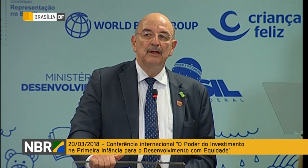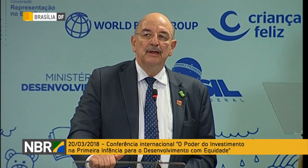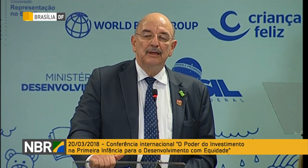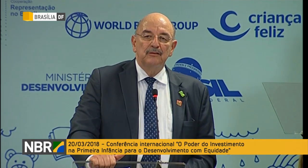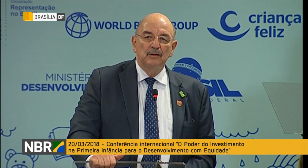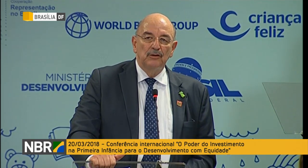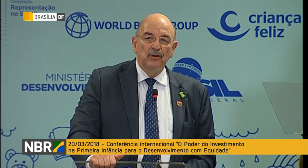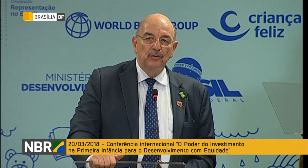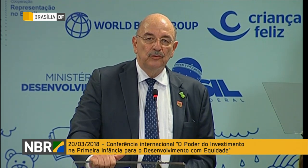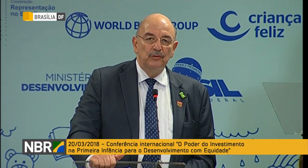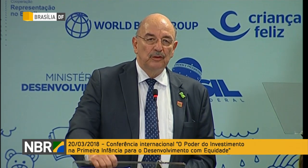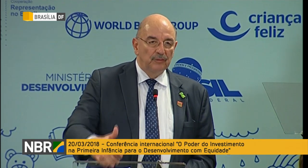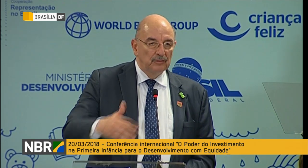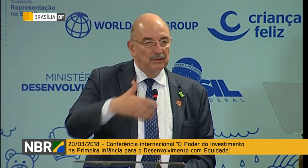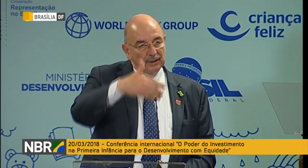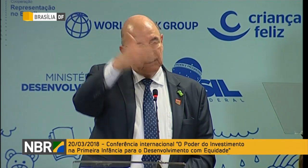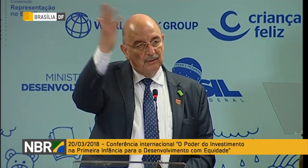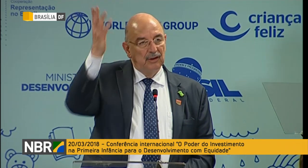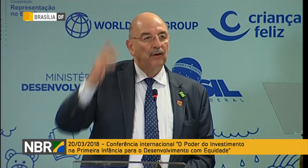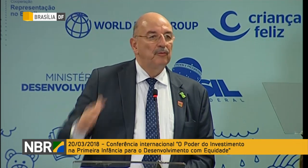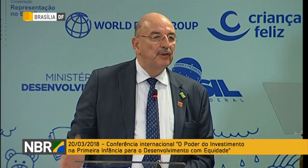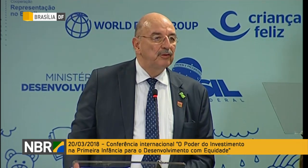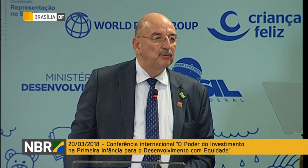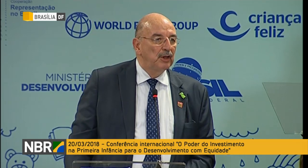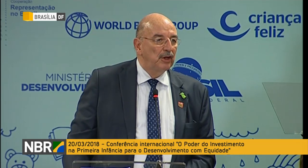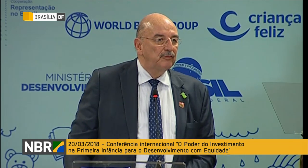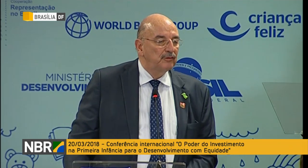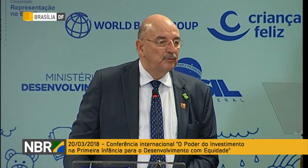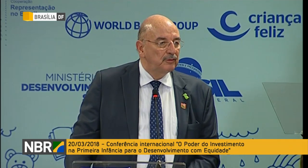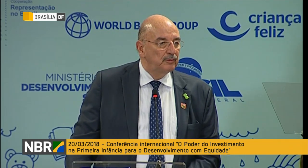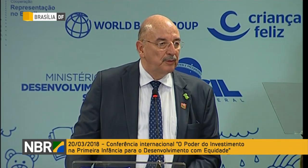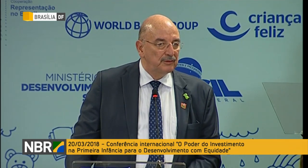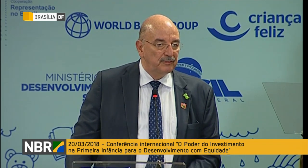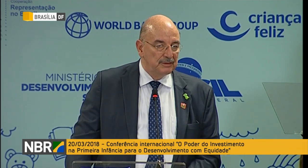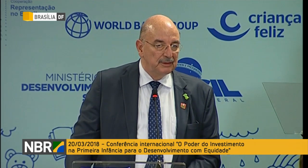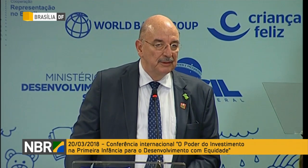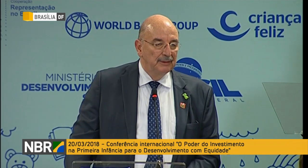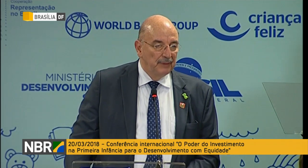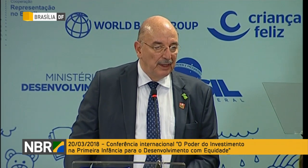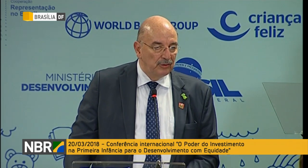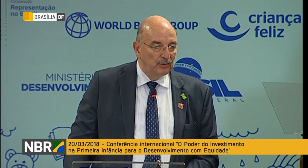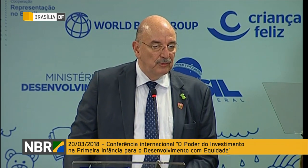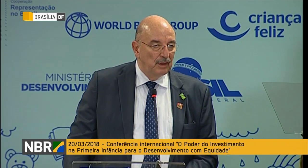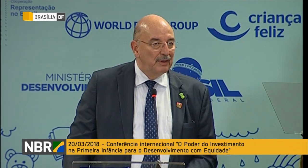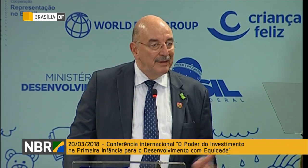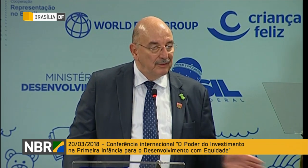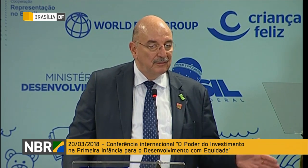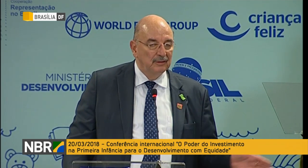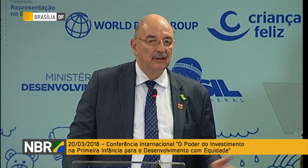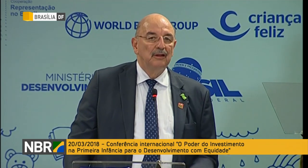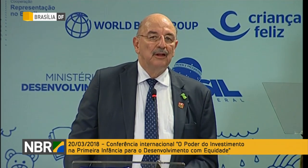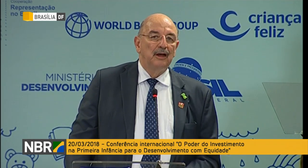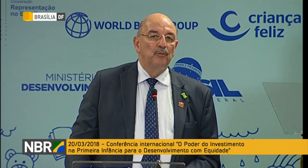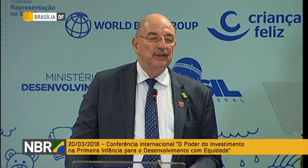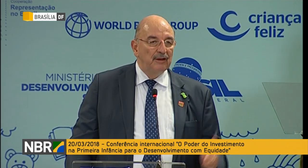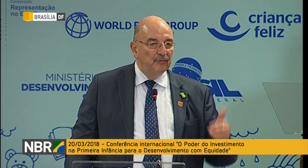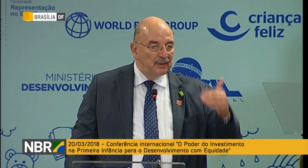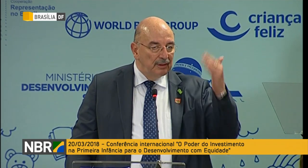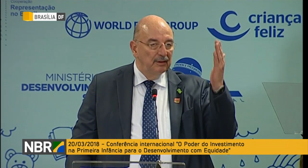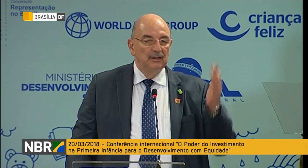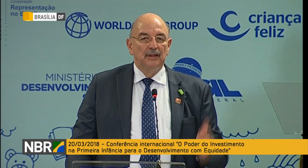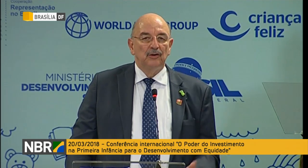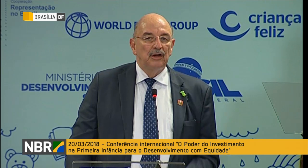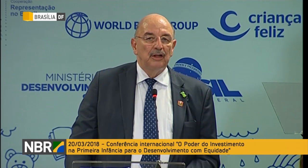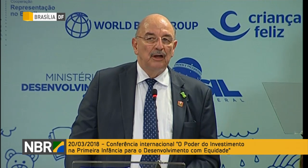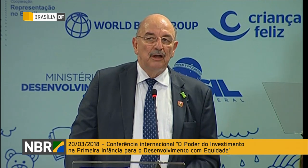específicos, que são recursos que vão ter, talvez o melhor investimento que se possa fazer na área social é esse. Mudar a